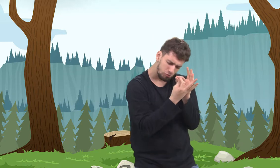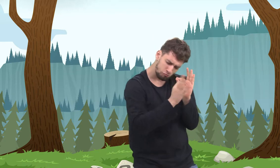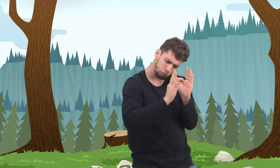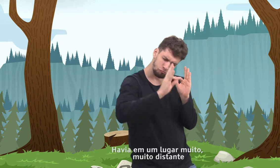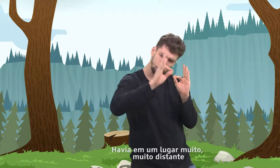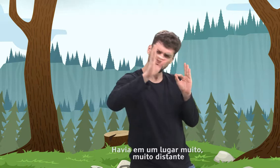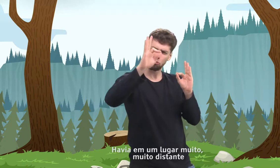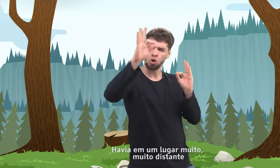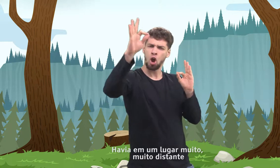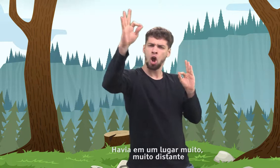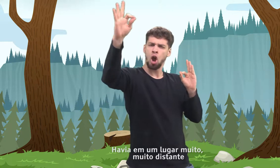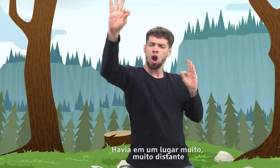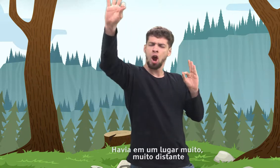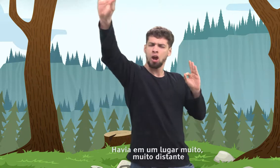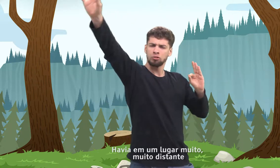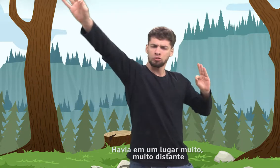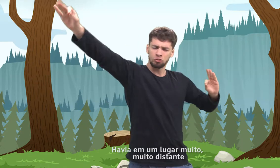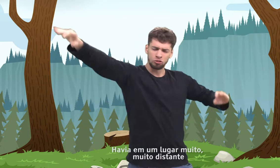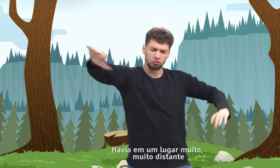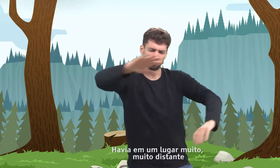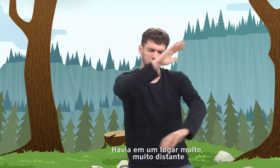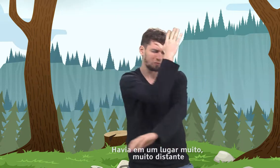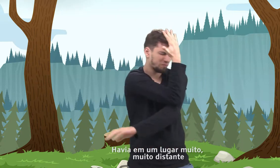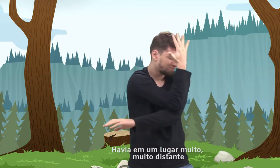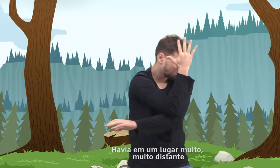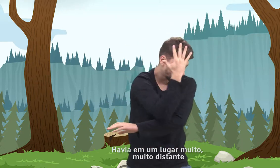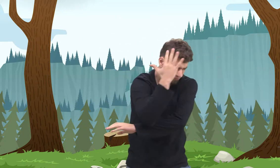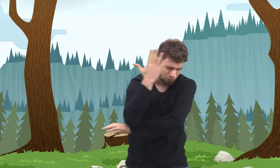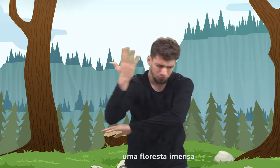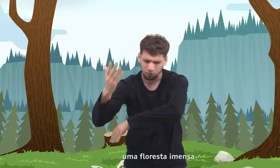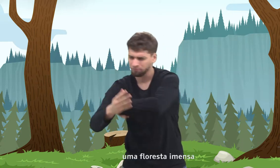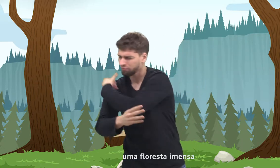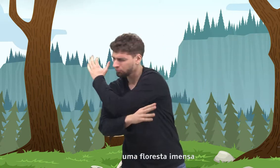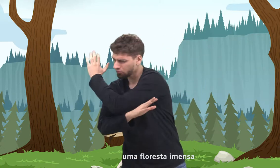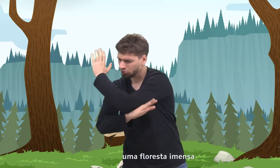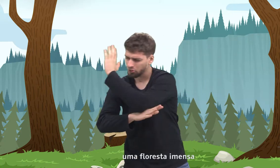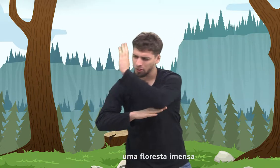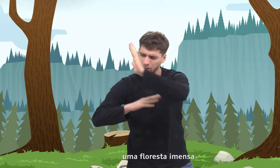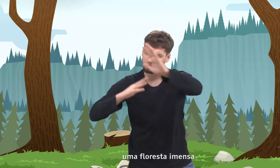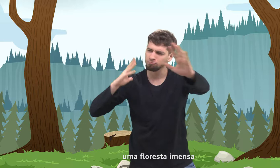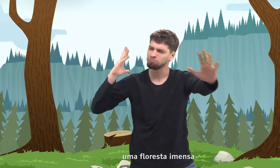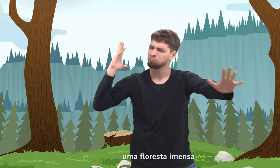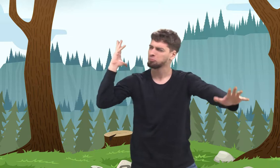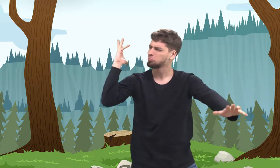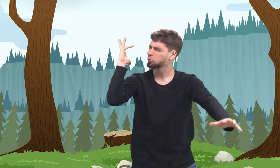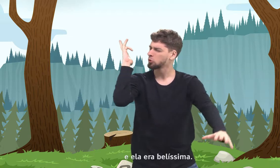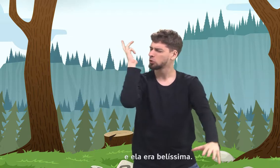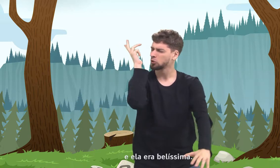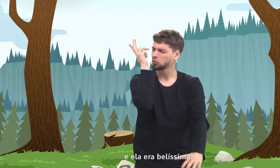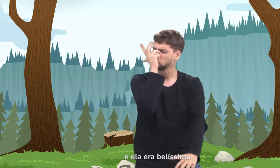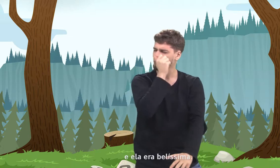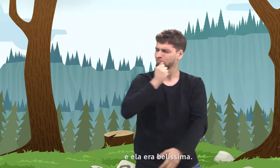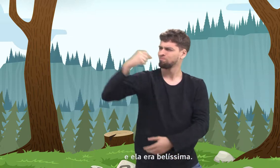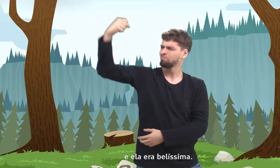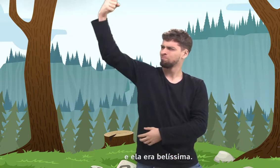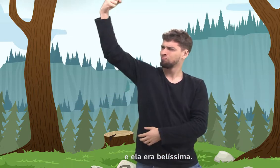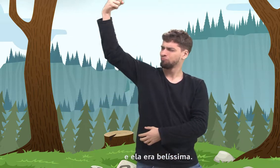a via num lugar muito muito distante uma floresta imensa e ela era belíssima